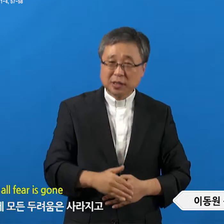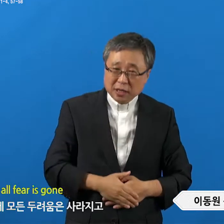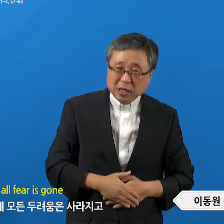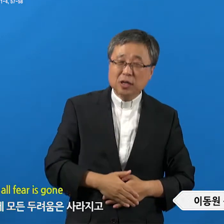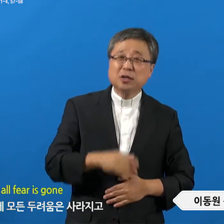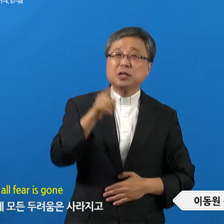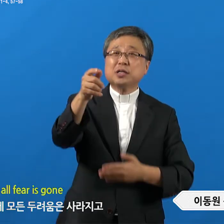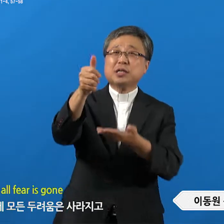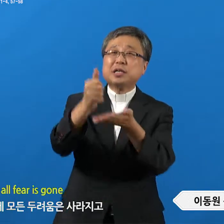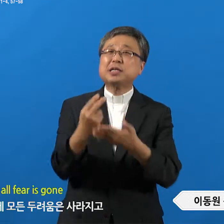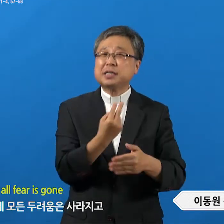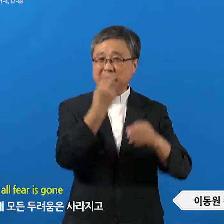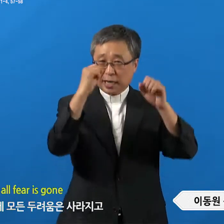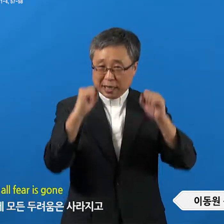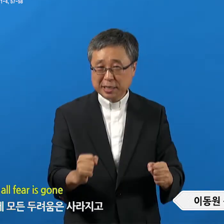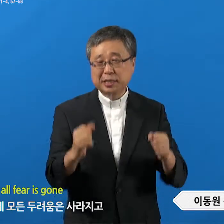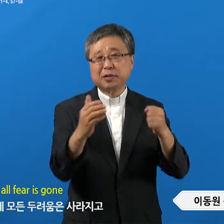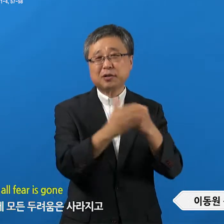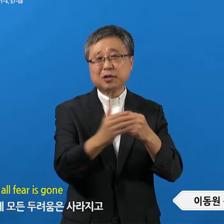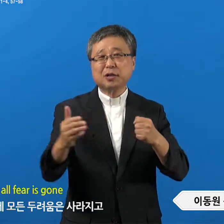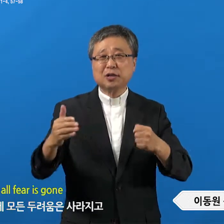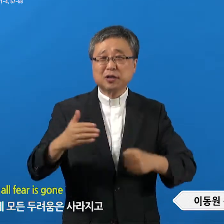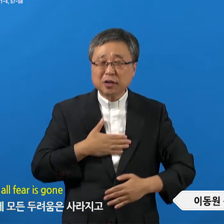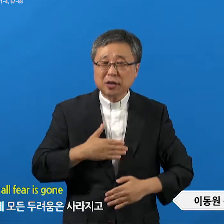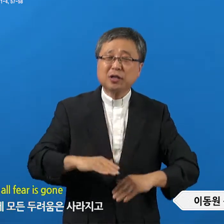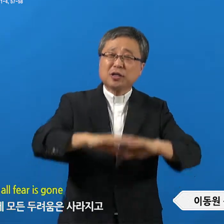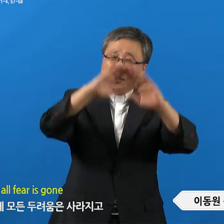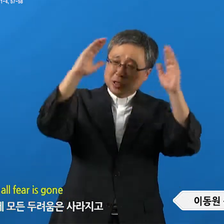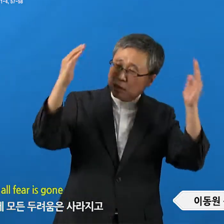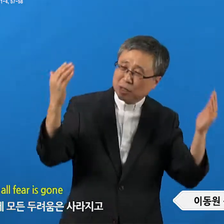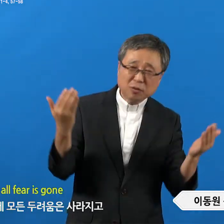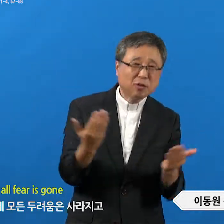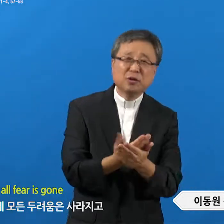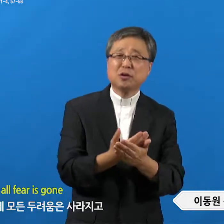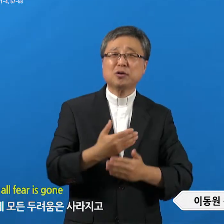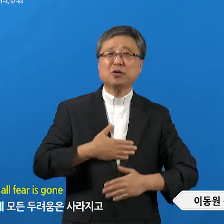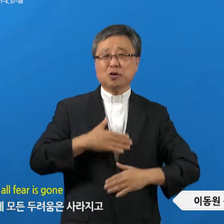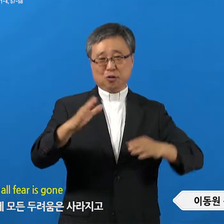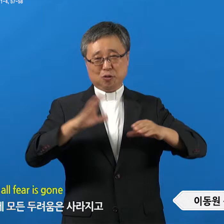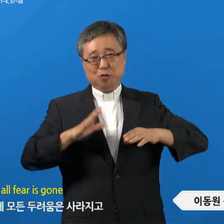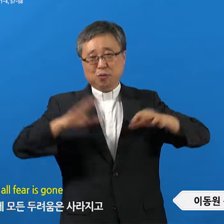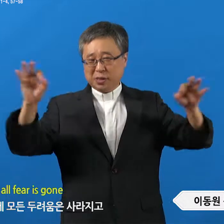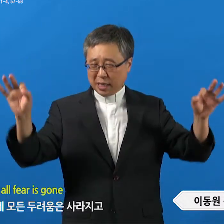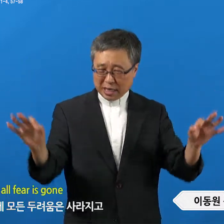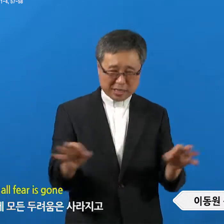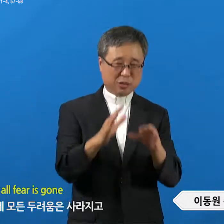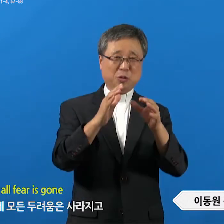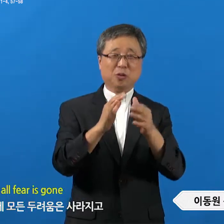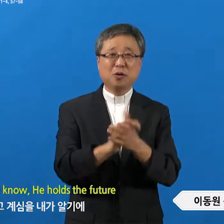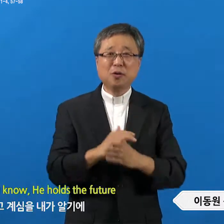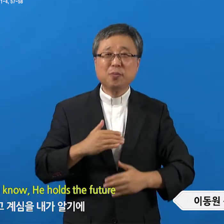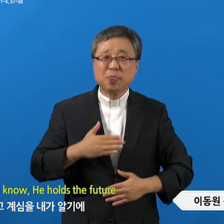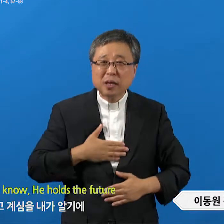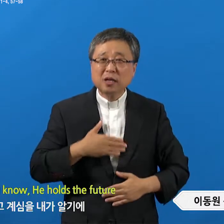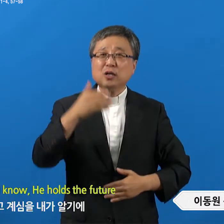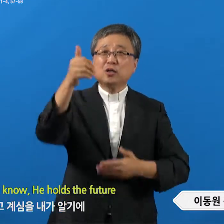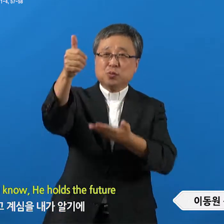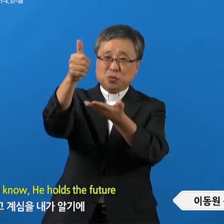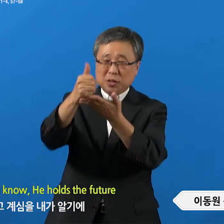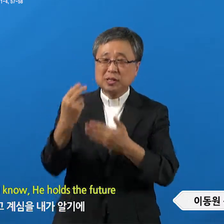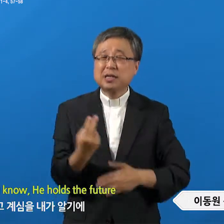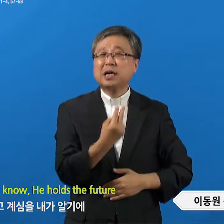he lives, 그분이 살아계시기 때문에 all fear is gone, 모든 두려움은 사라지고 Because